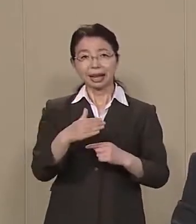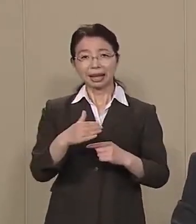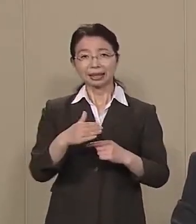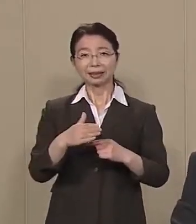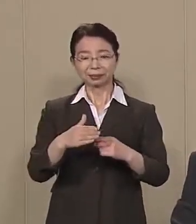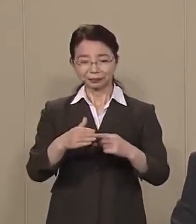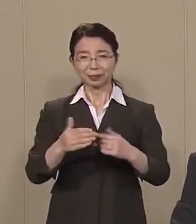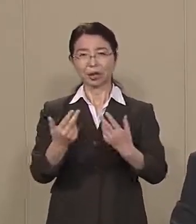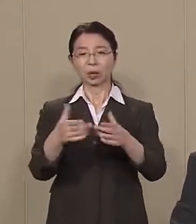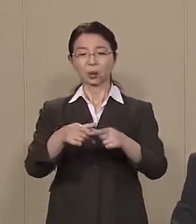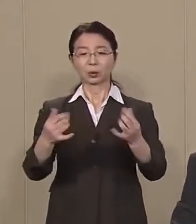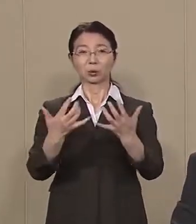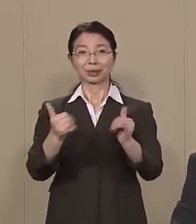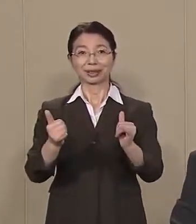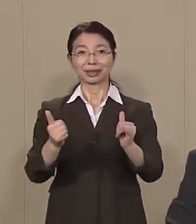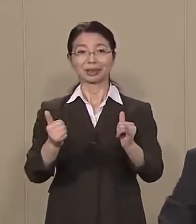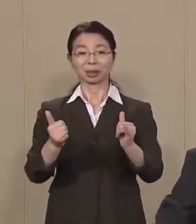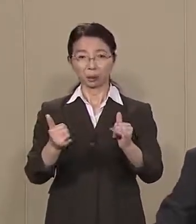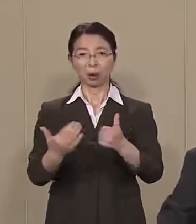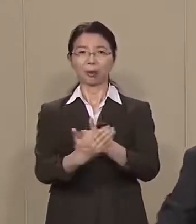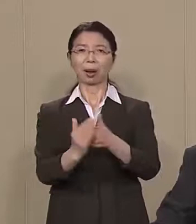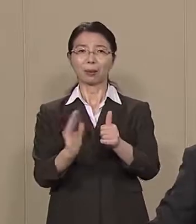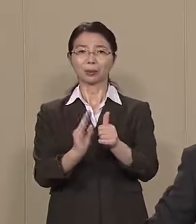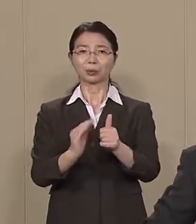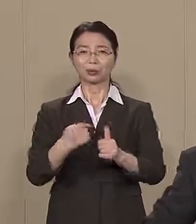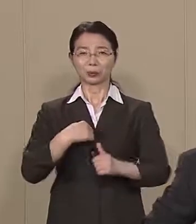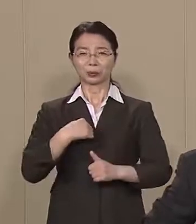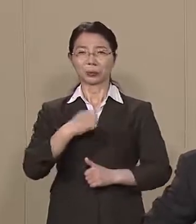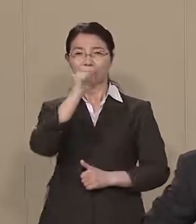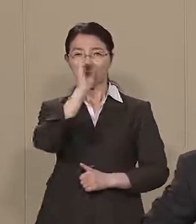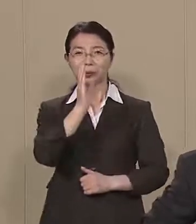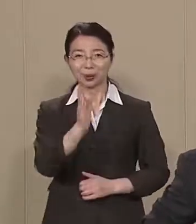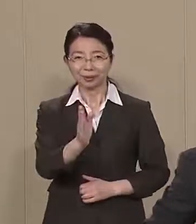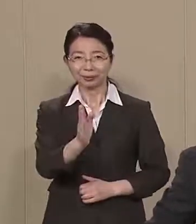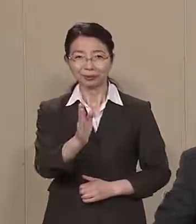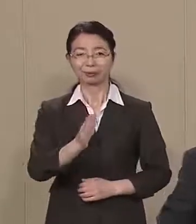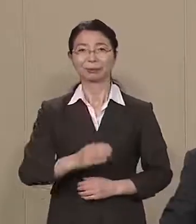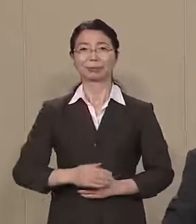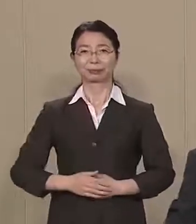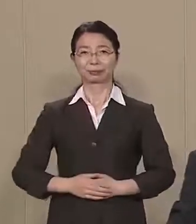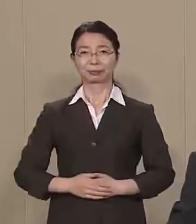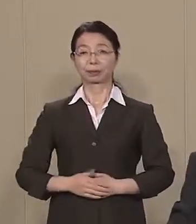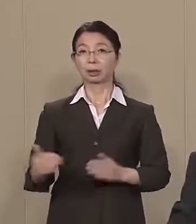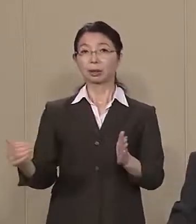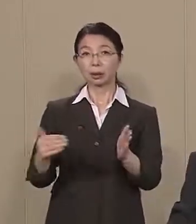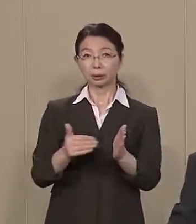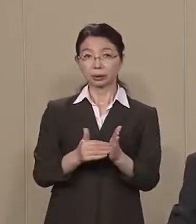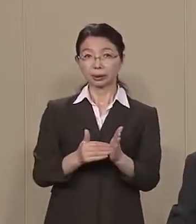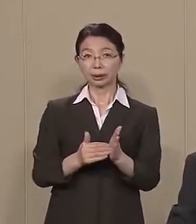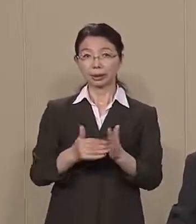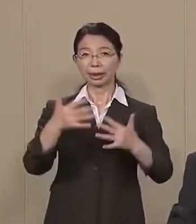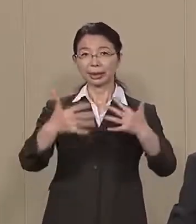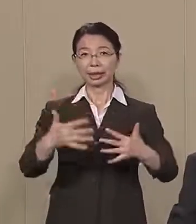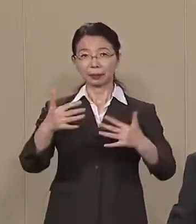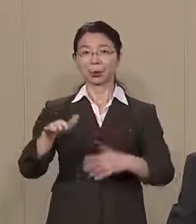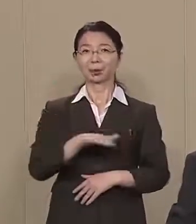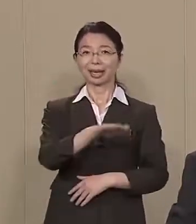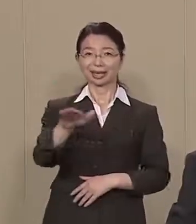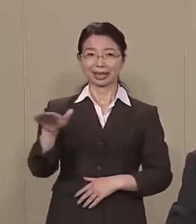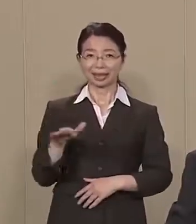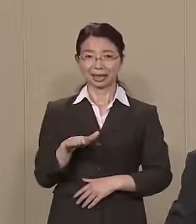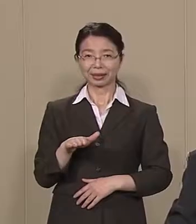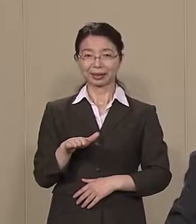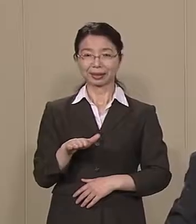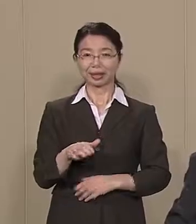守る党の三宅糊置きをよろしくお願い致します最後にテレビの前の皆さんで